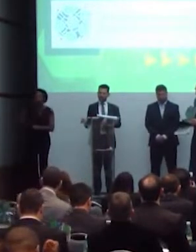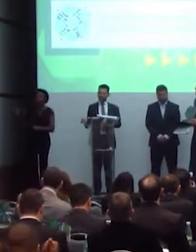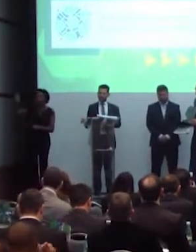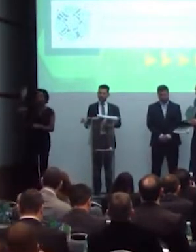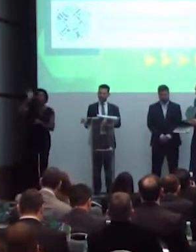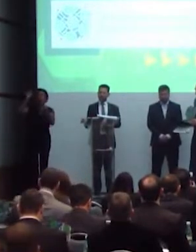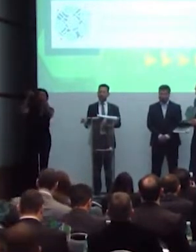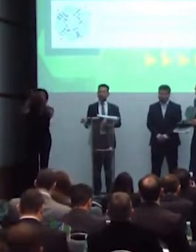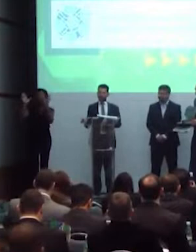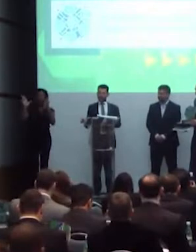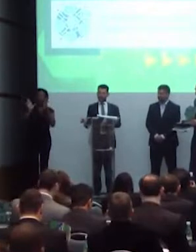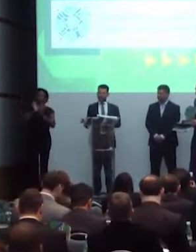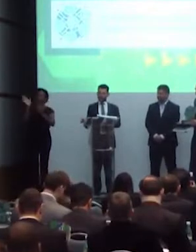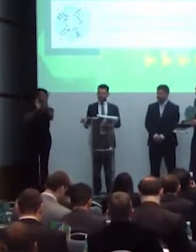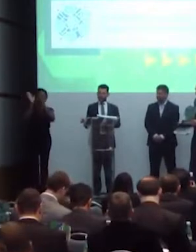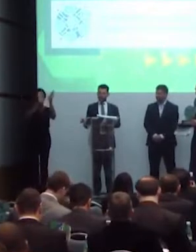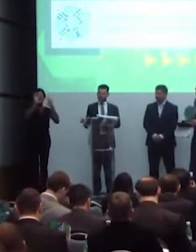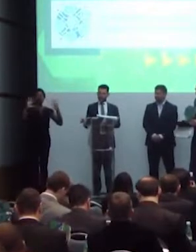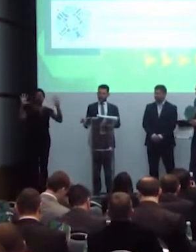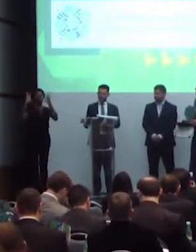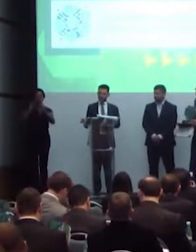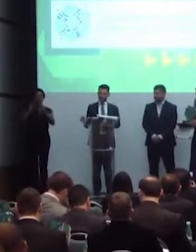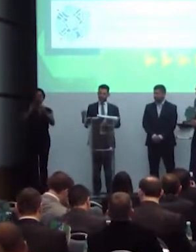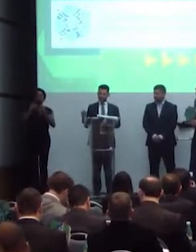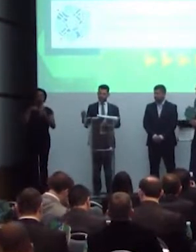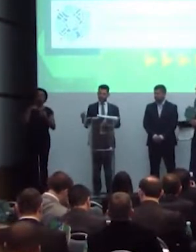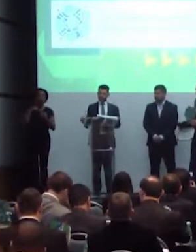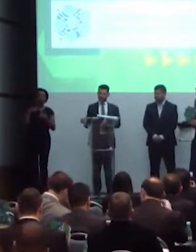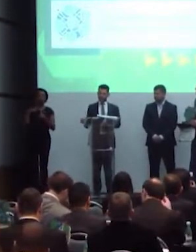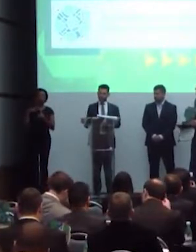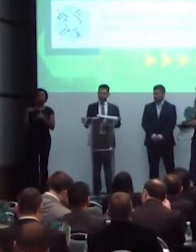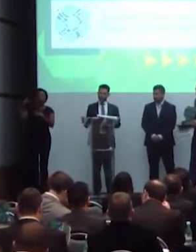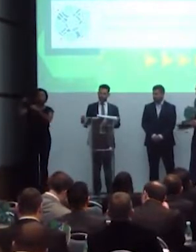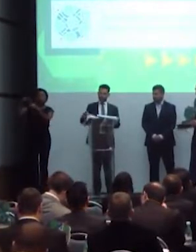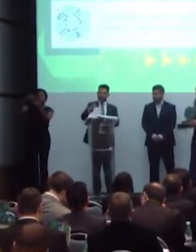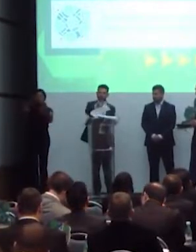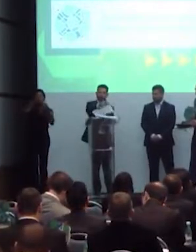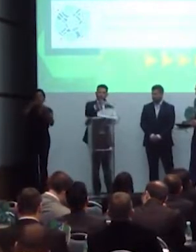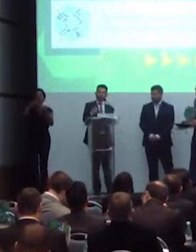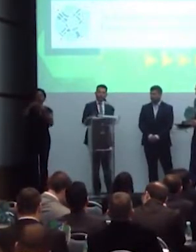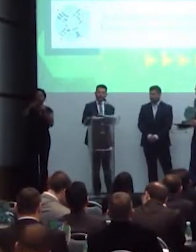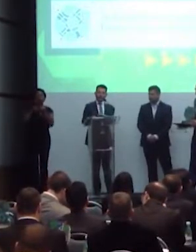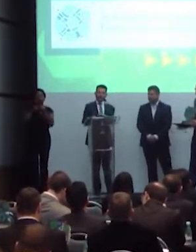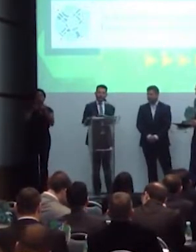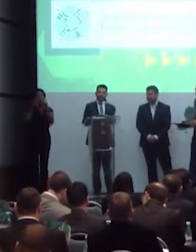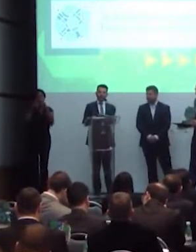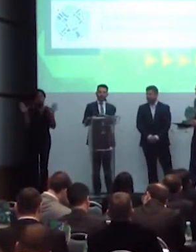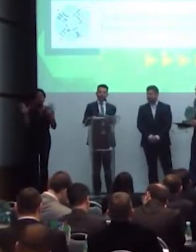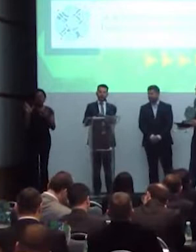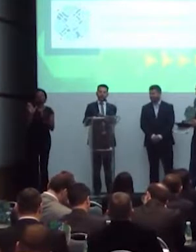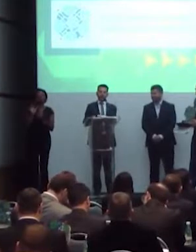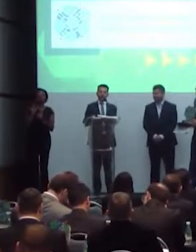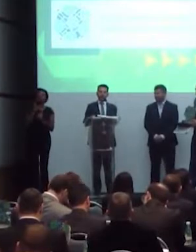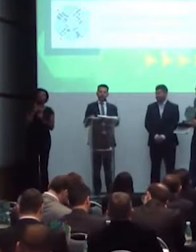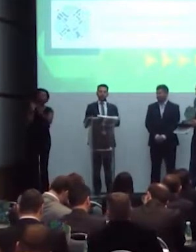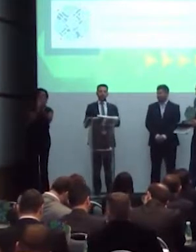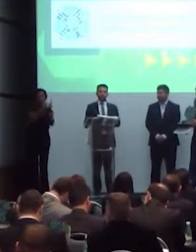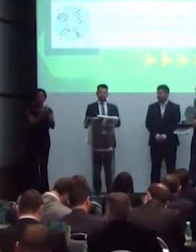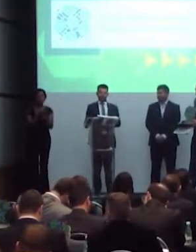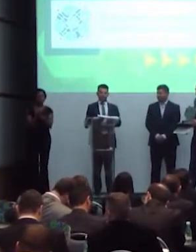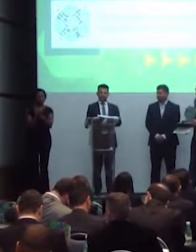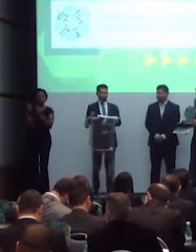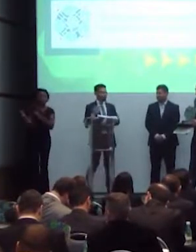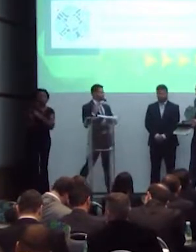serem expandidas com a infraestrutura dos postos de GNV e como isso contribuirá para o atendimento desse